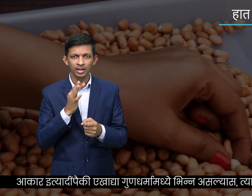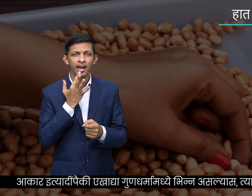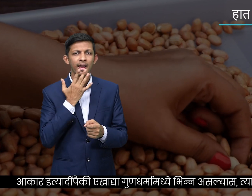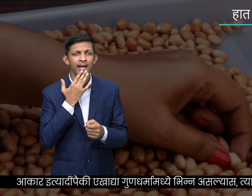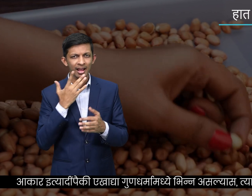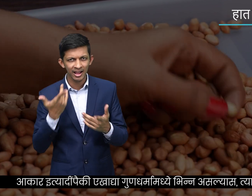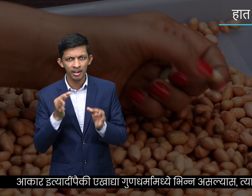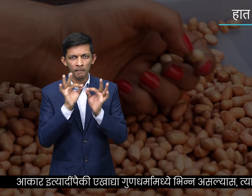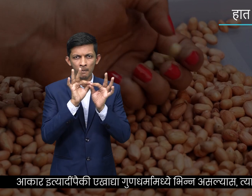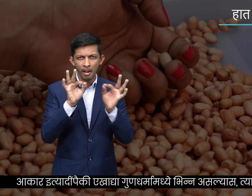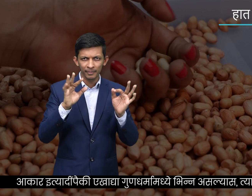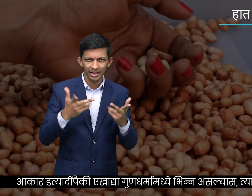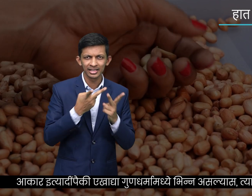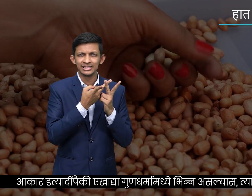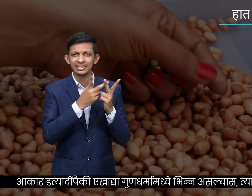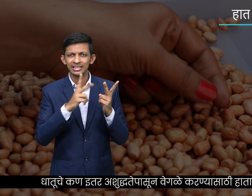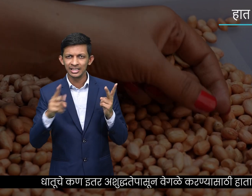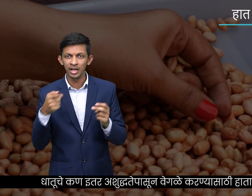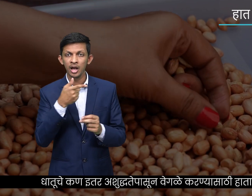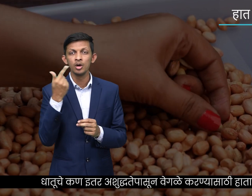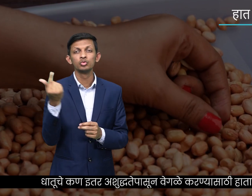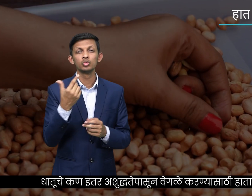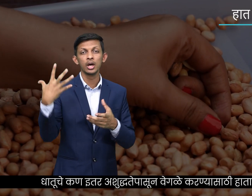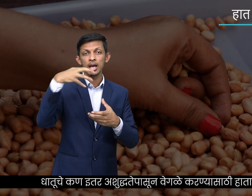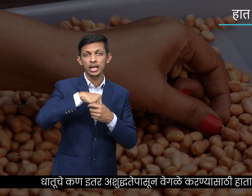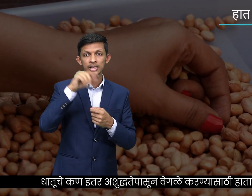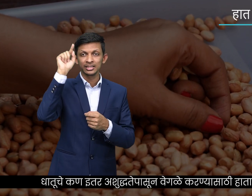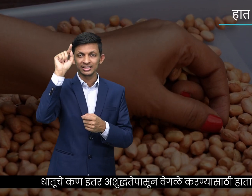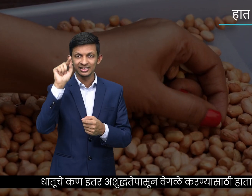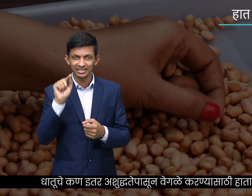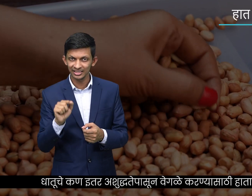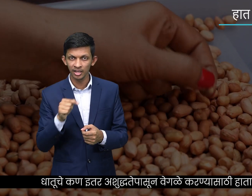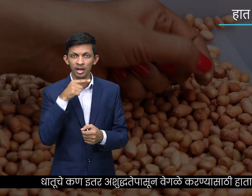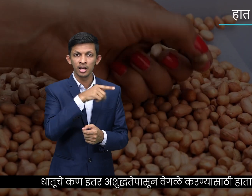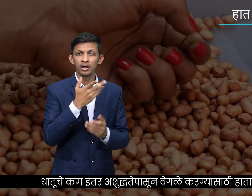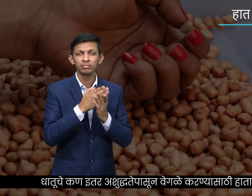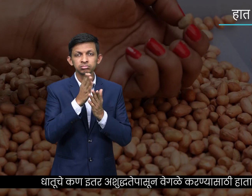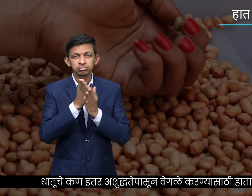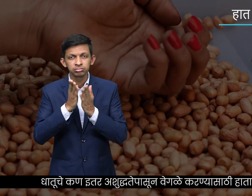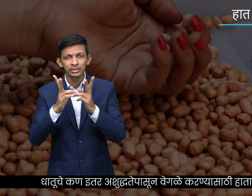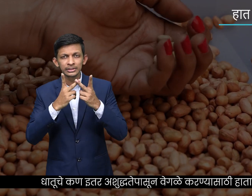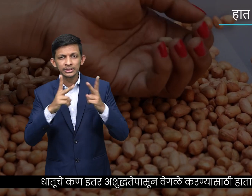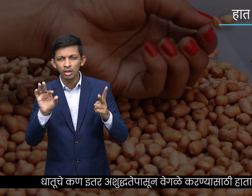भिन्न असल्यास त्या गुणधर्माचा वापर करून धातूचे कण इतर अशुद्धतेपासून वेगळे